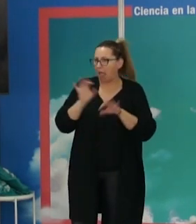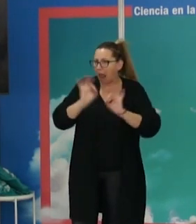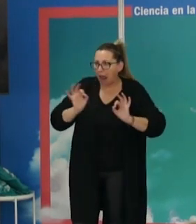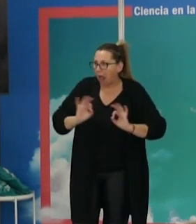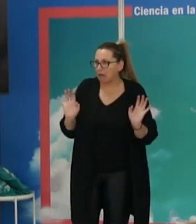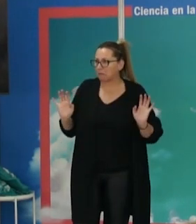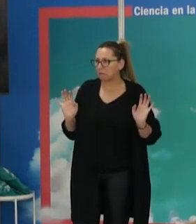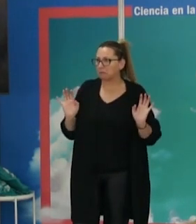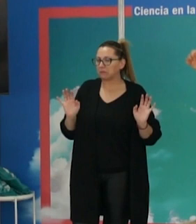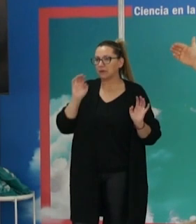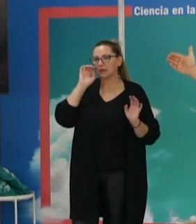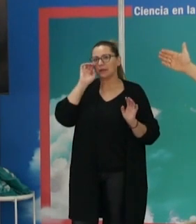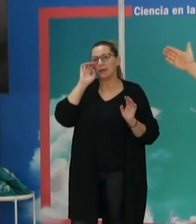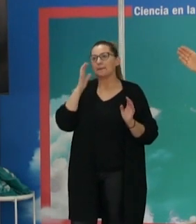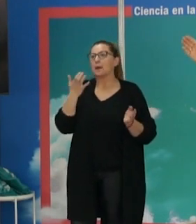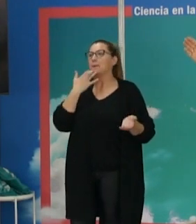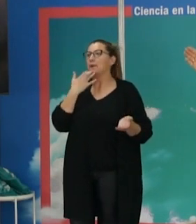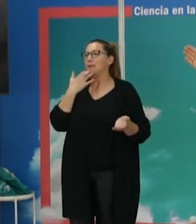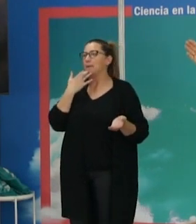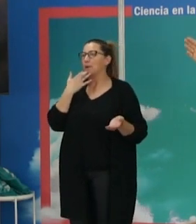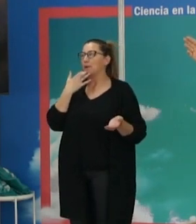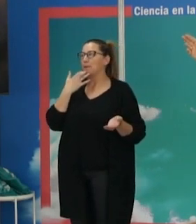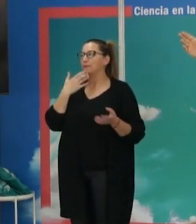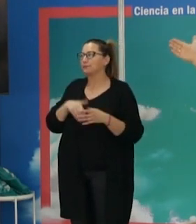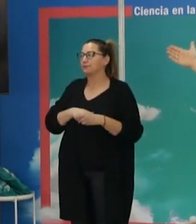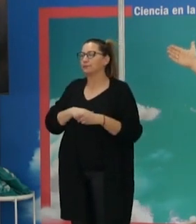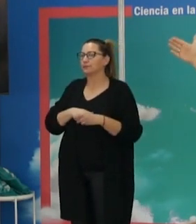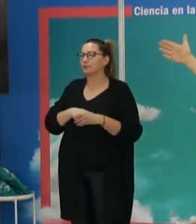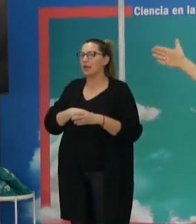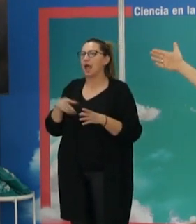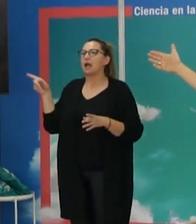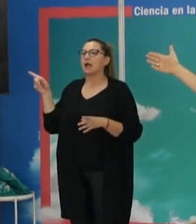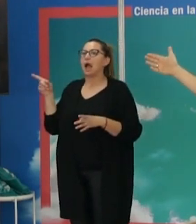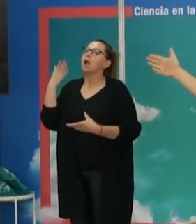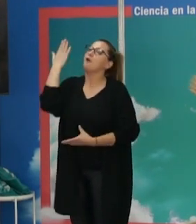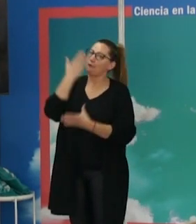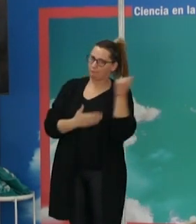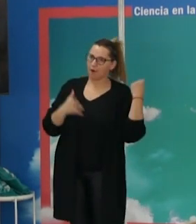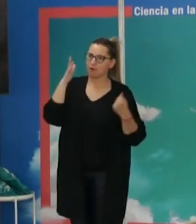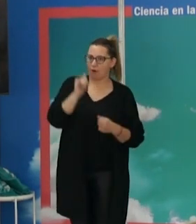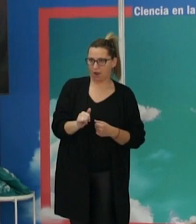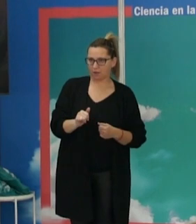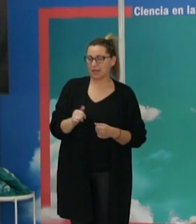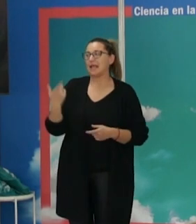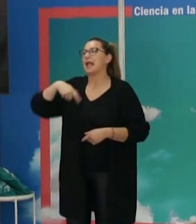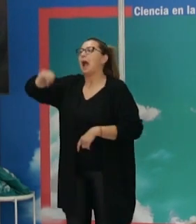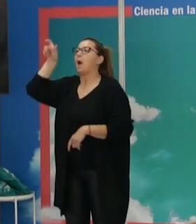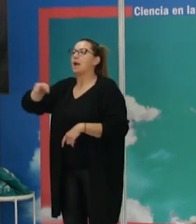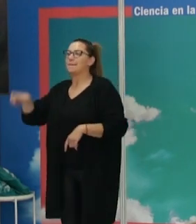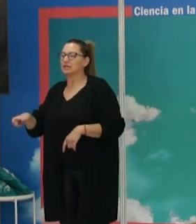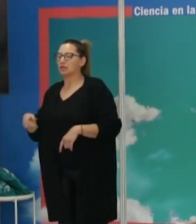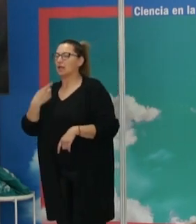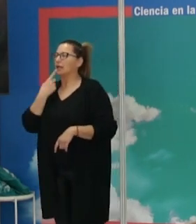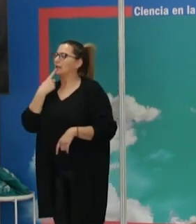bueno. Pero en ese caso sí que se podría cumplir que existe una disfunción y también hay un disvalor para aquellas personas, al menos, que no